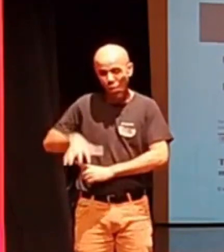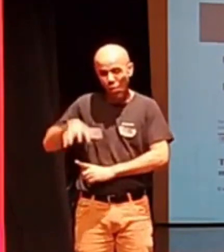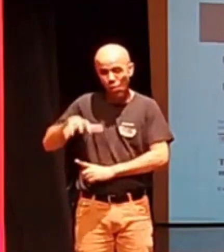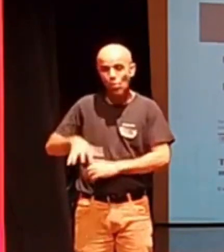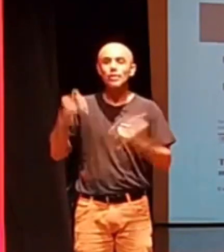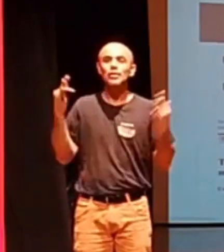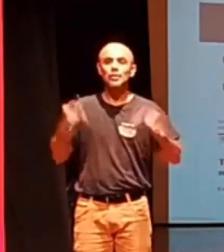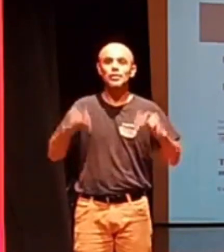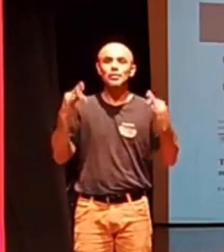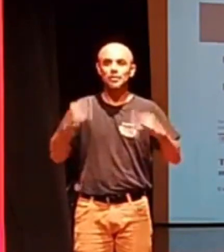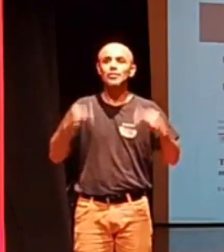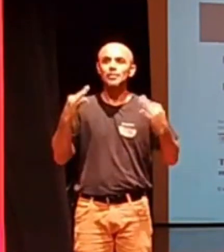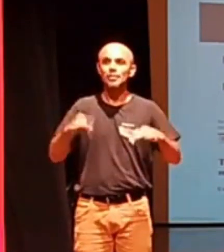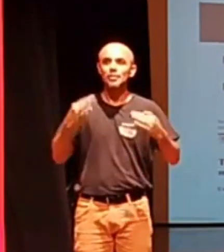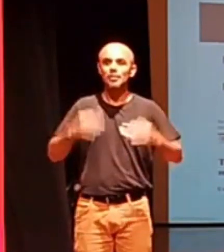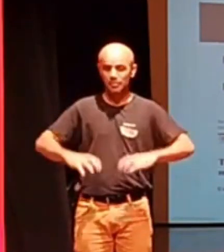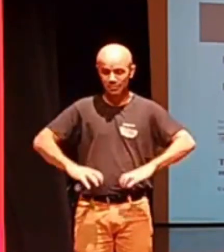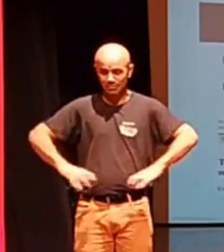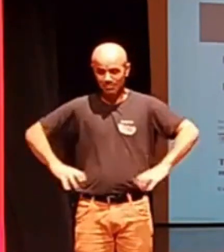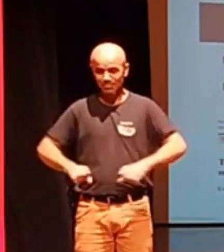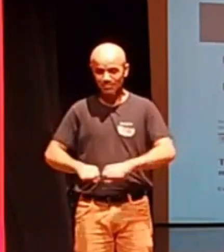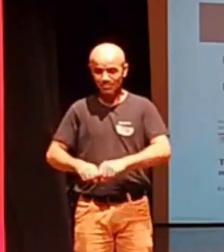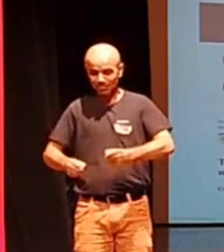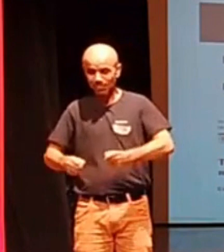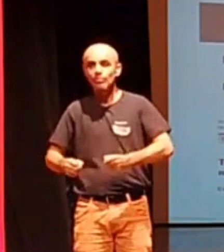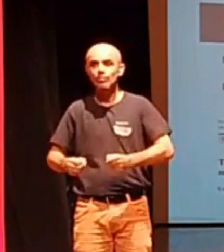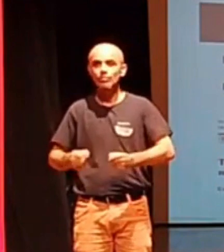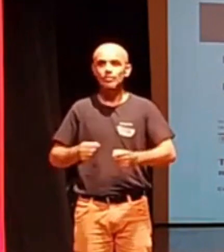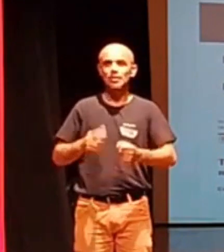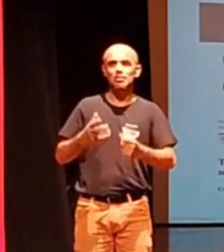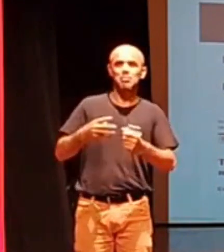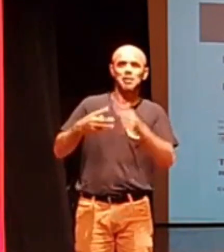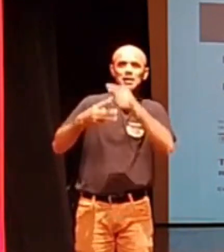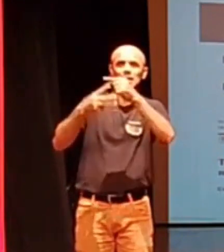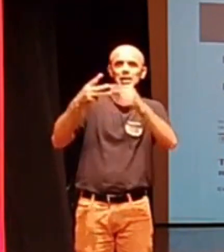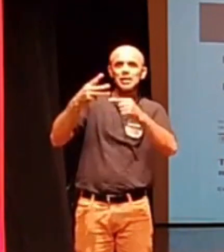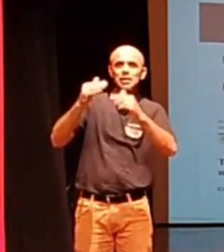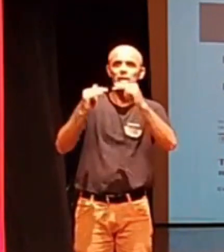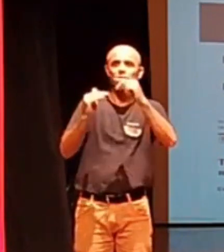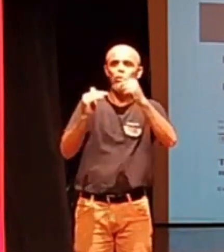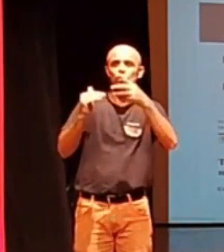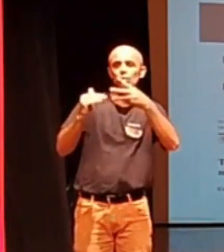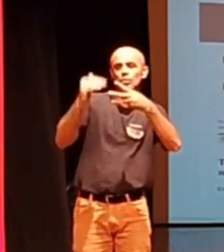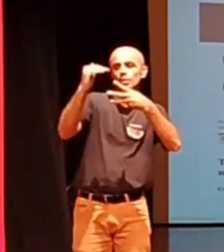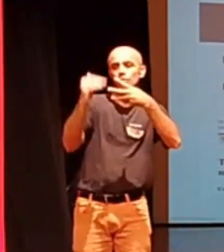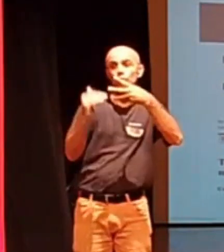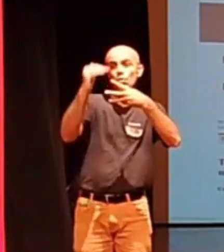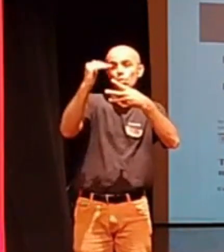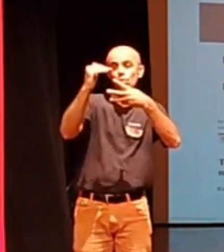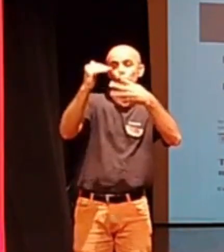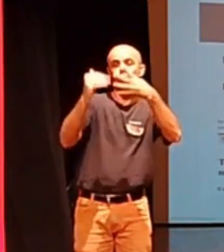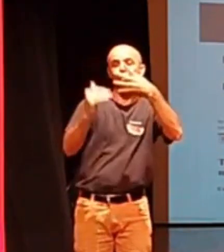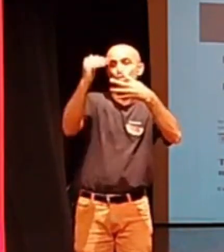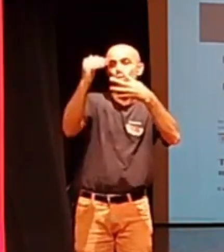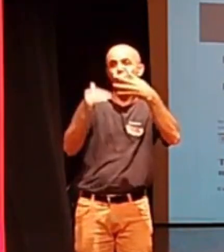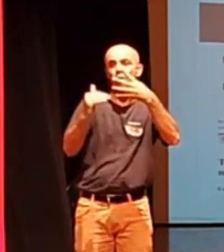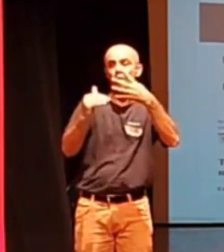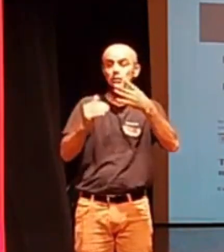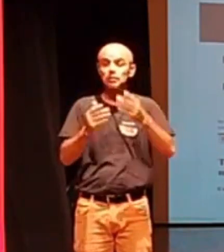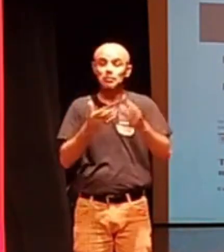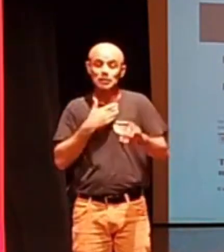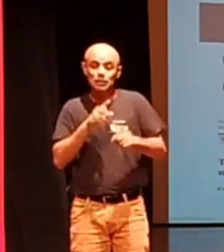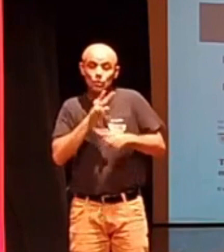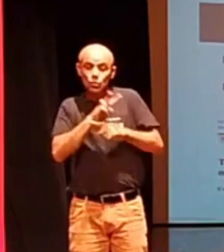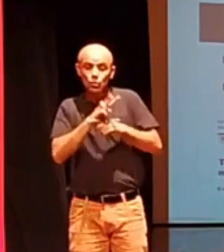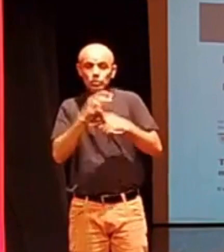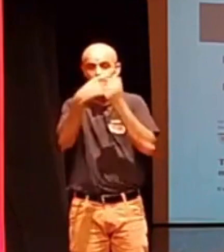de episotomias, de lacerações, principalmente de grau 3 ou 4, a gente precisa trabalhar a coluna dessa mulher, para ela não ter